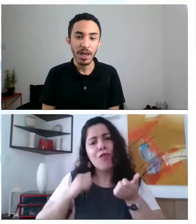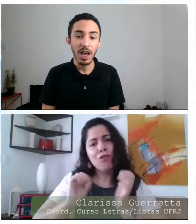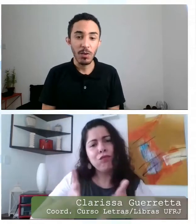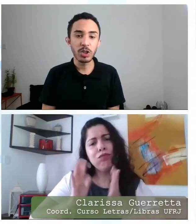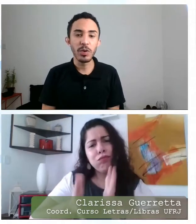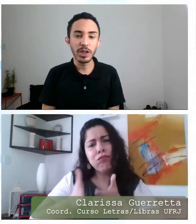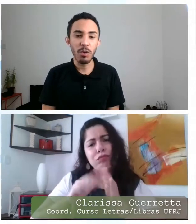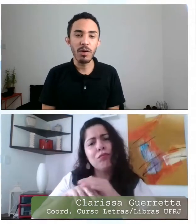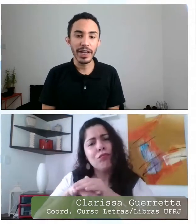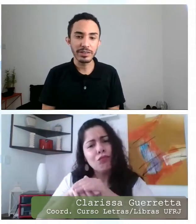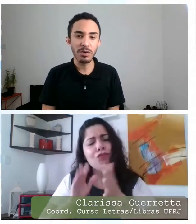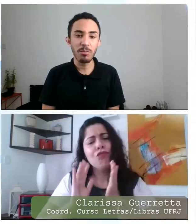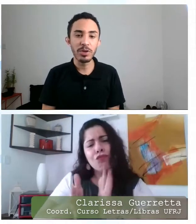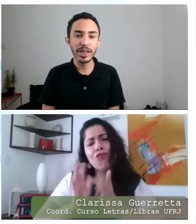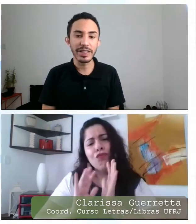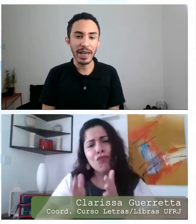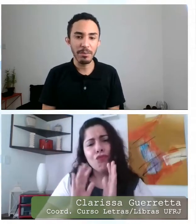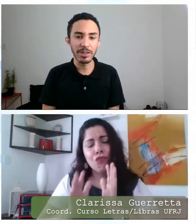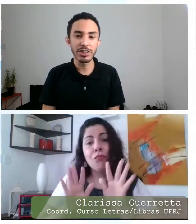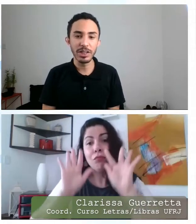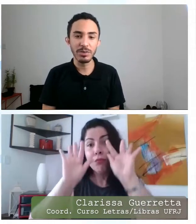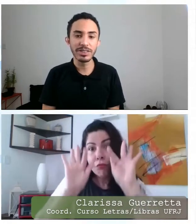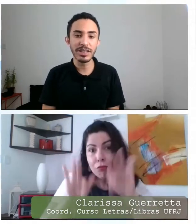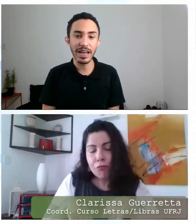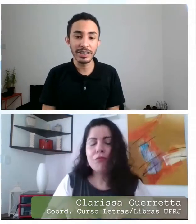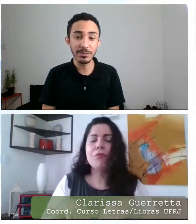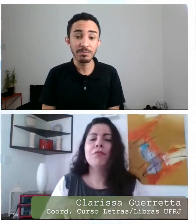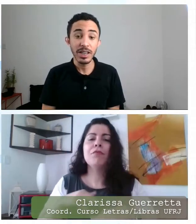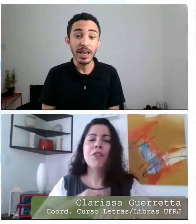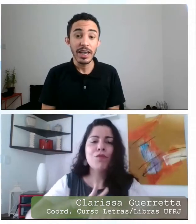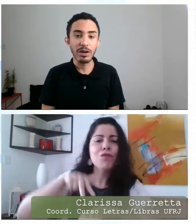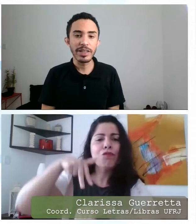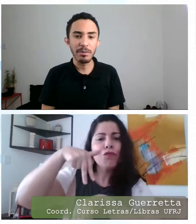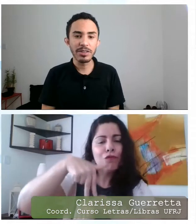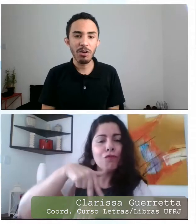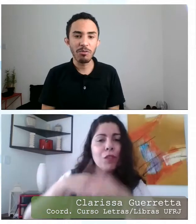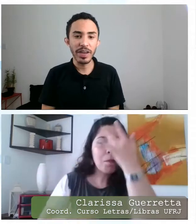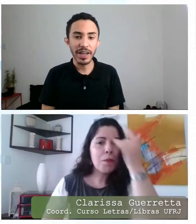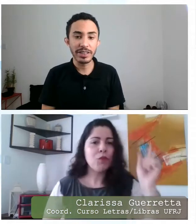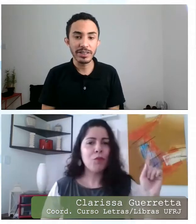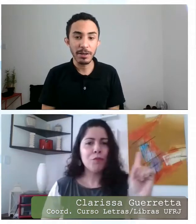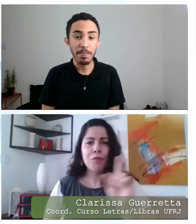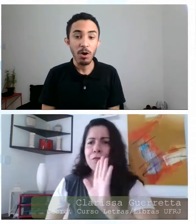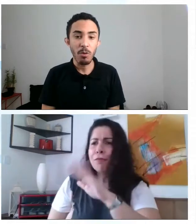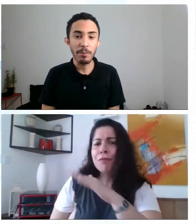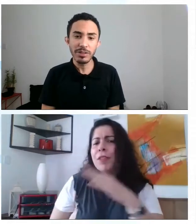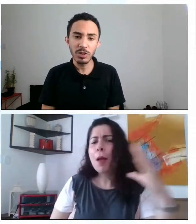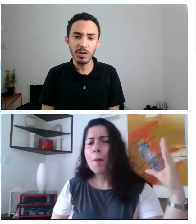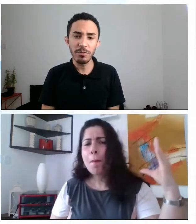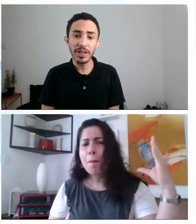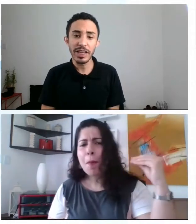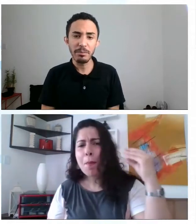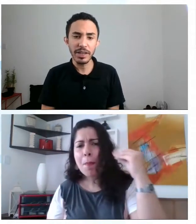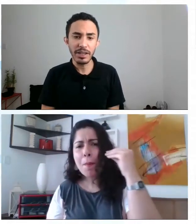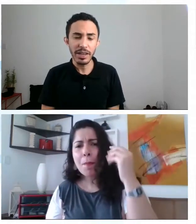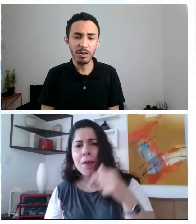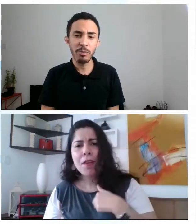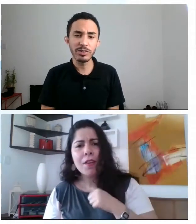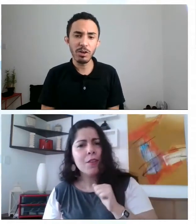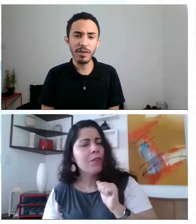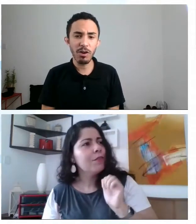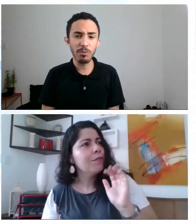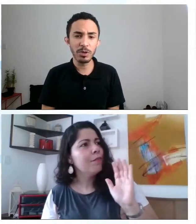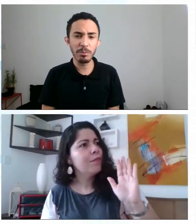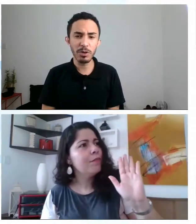interpretação? Eu atuei num congresso como guia intérprete de línguas de sinais. E ao término da conferência, uma pessoa veio até mim